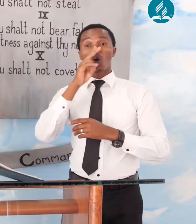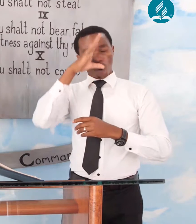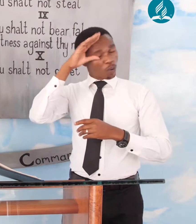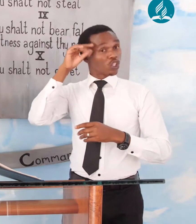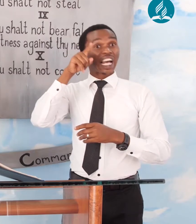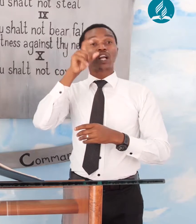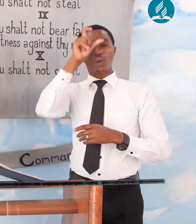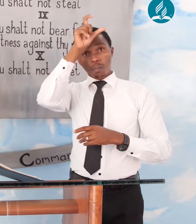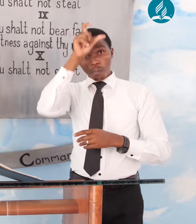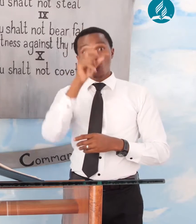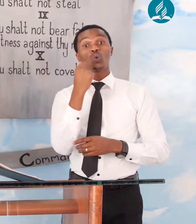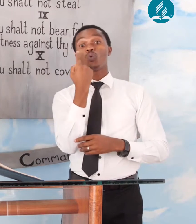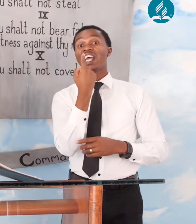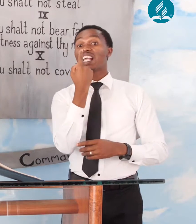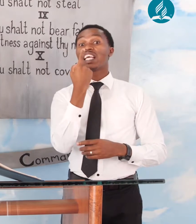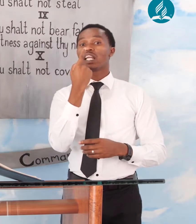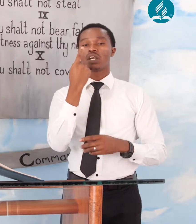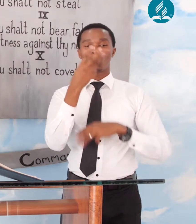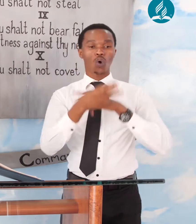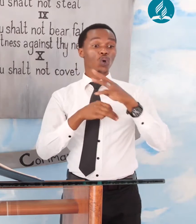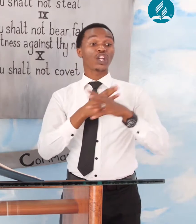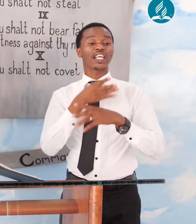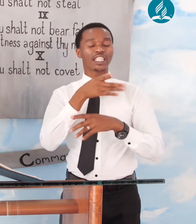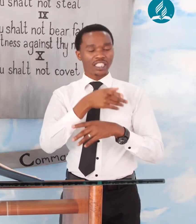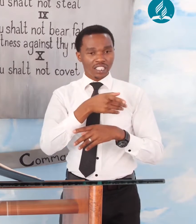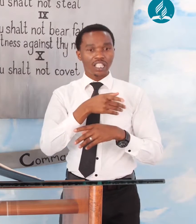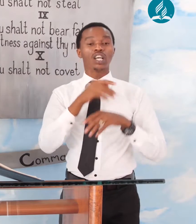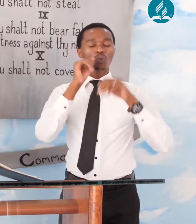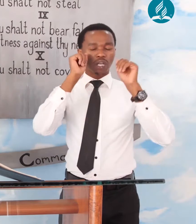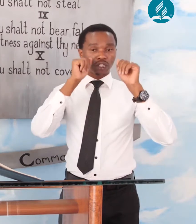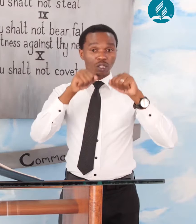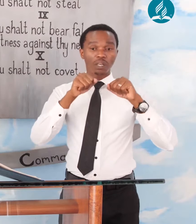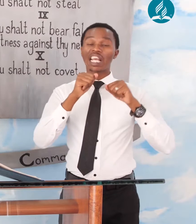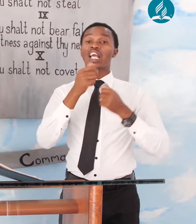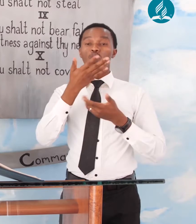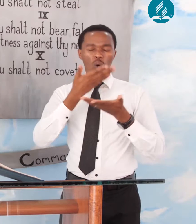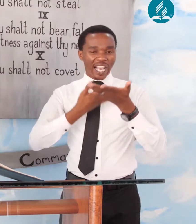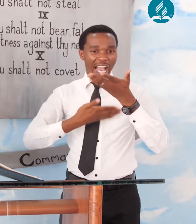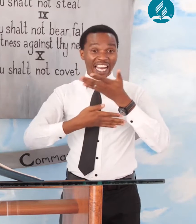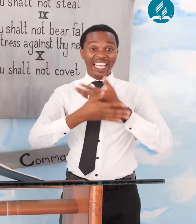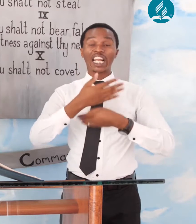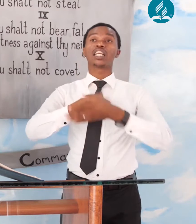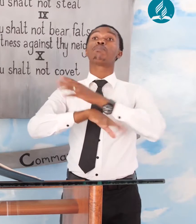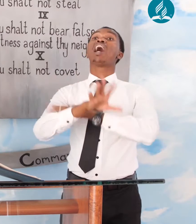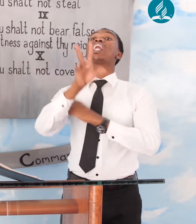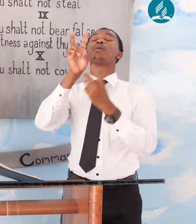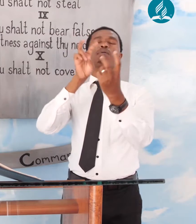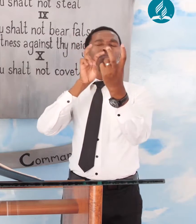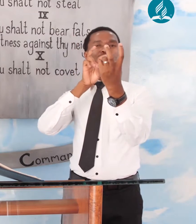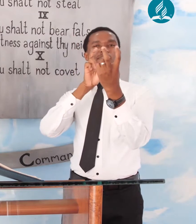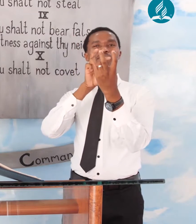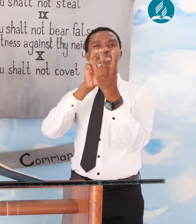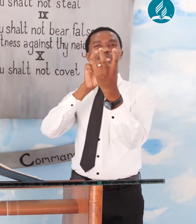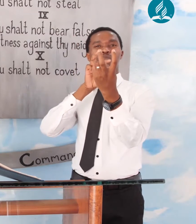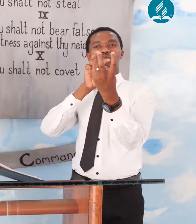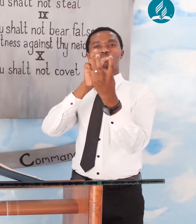isi yababaho niwe muntu wenyine ku isi washoboye kuvugana n'Imana imbona nkubone cyangwa